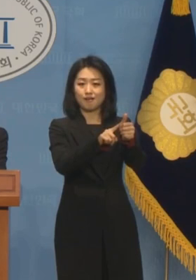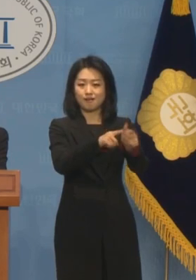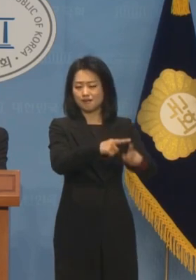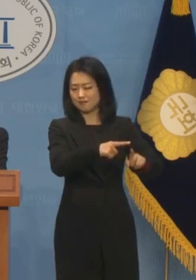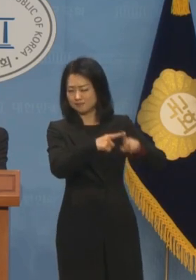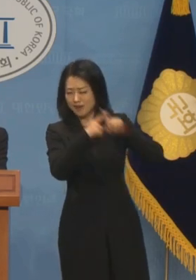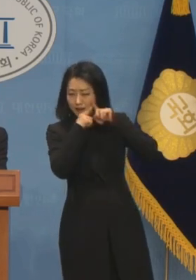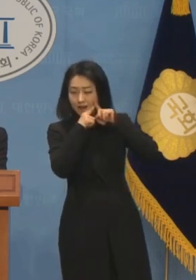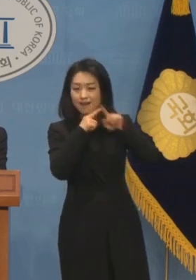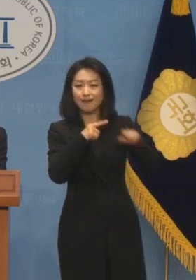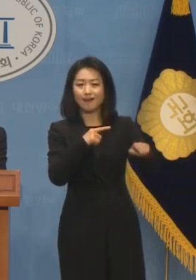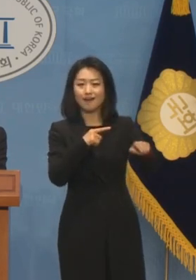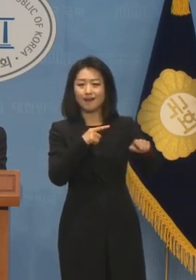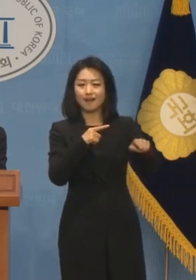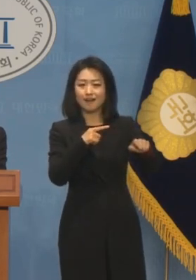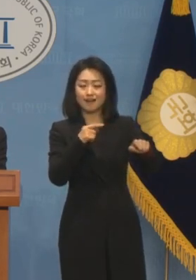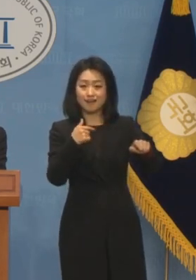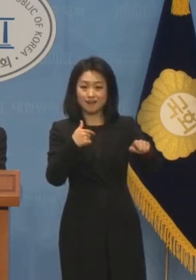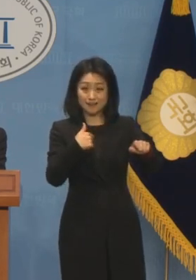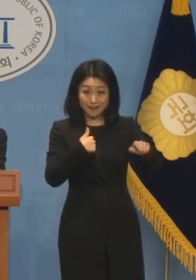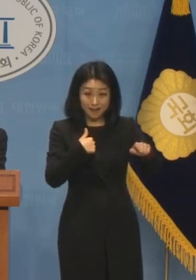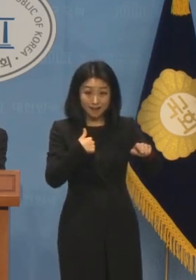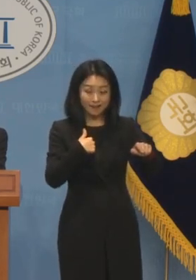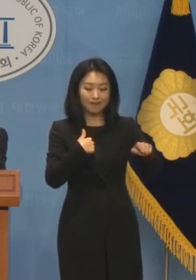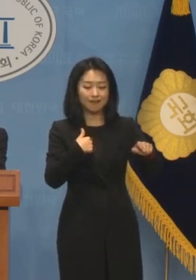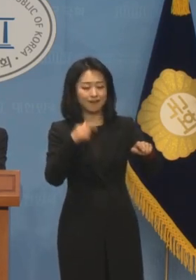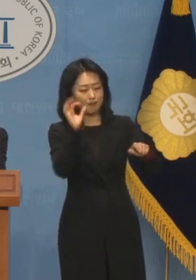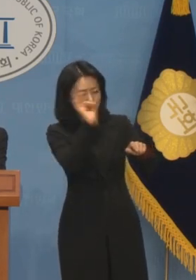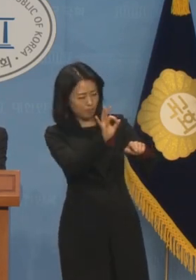십자가를 밟지 못해 여기까지 왔다고 말입니다.